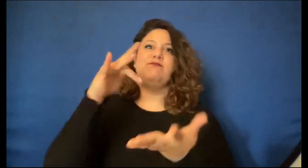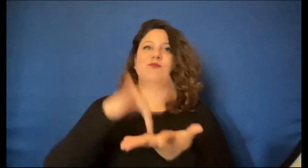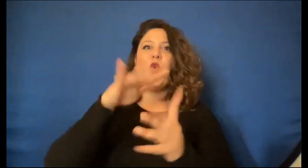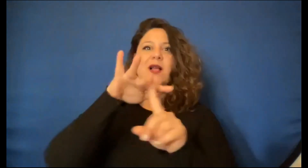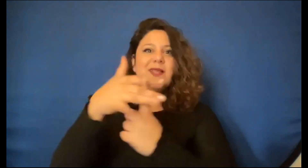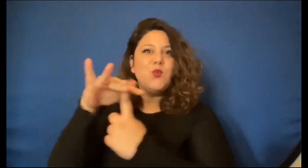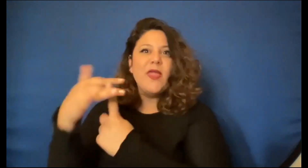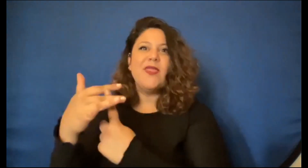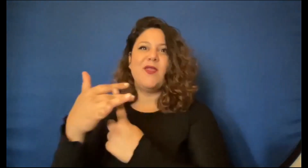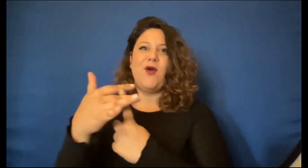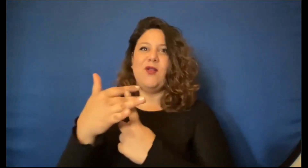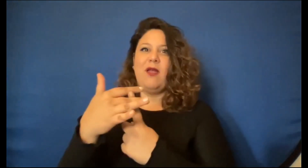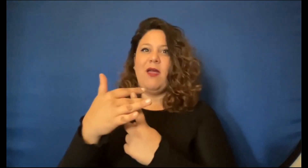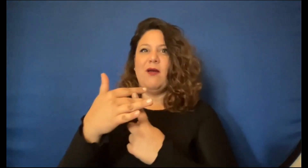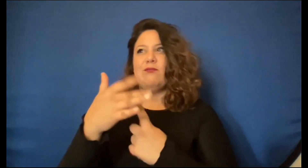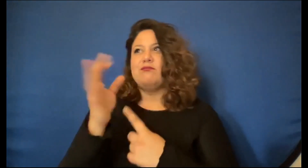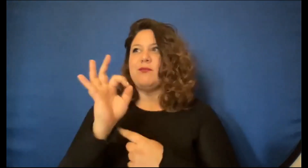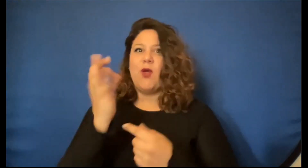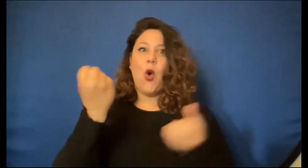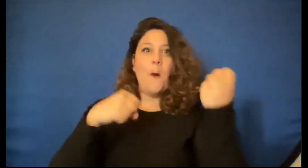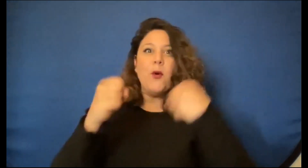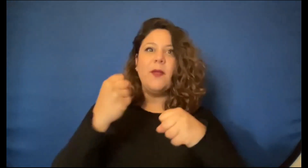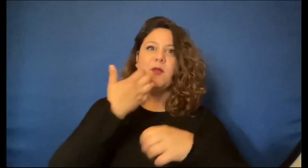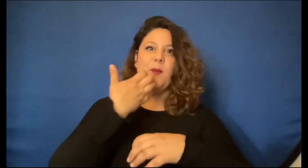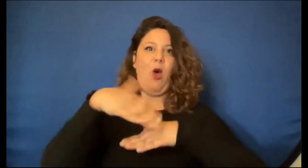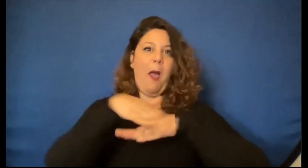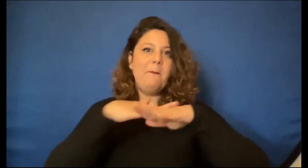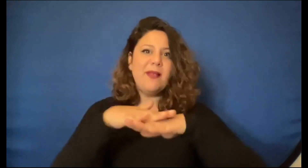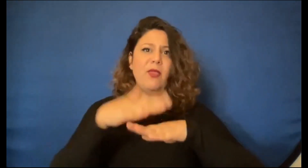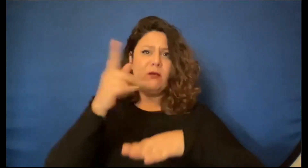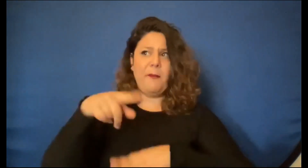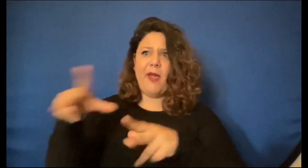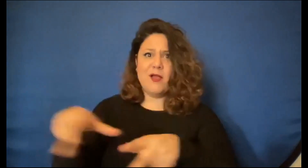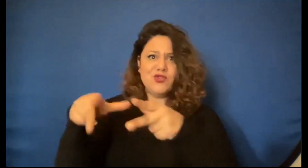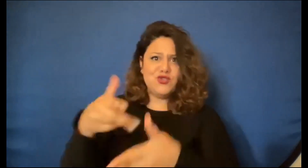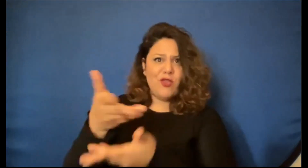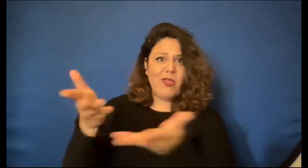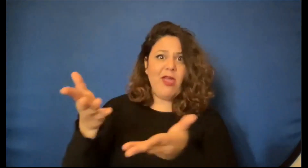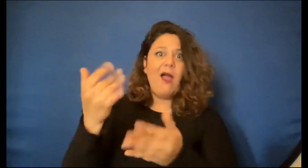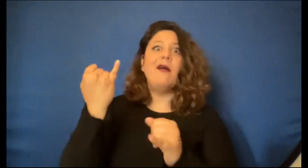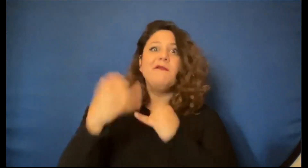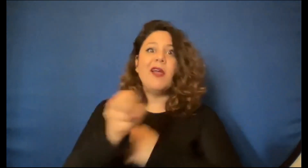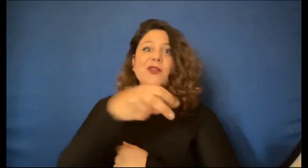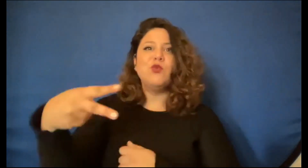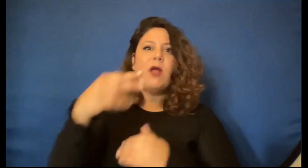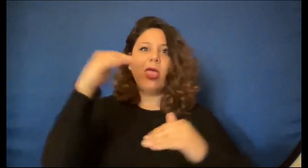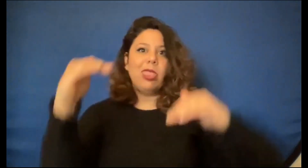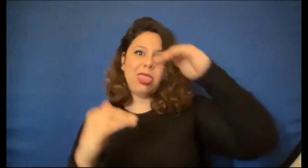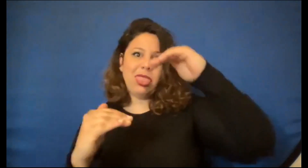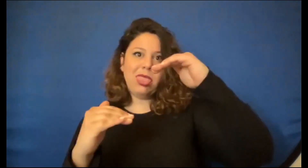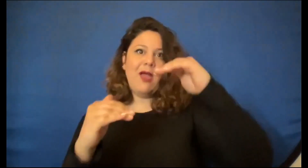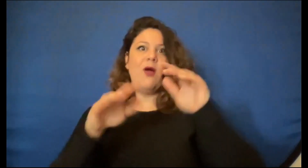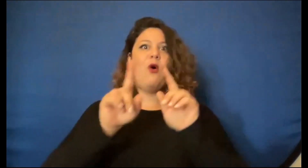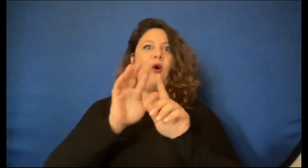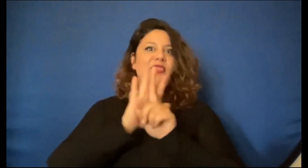actos, normativas e incluso a comportamientos tanto de la Administración como de la sociedad que provocan situaciones de desigualdad,